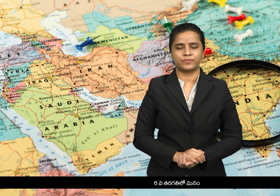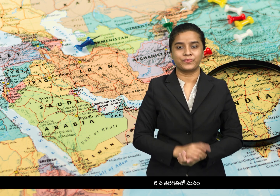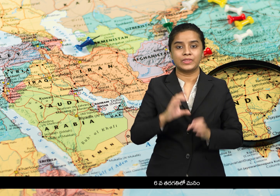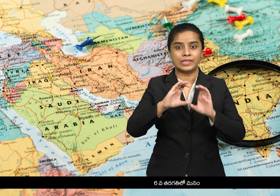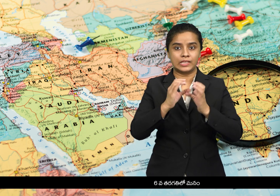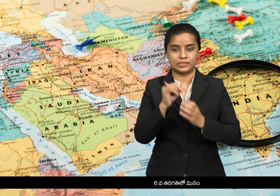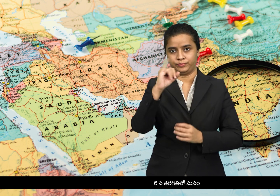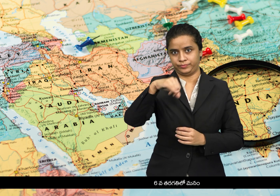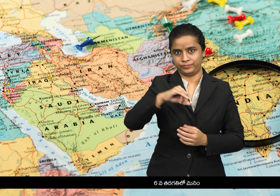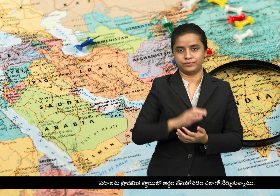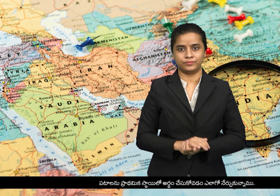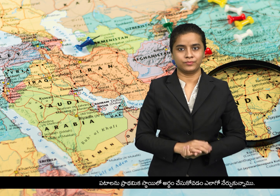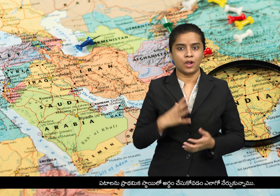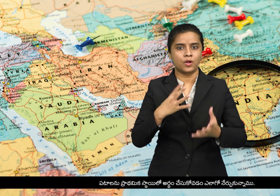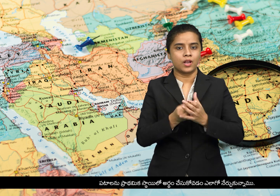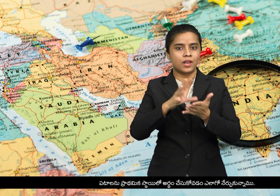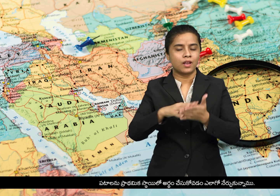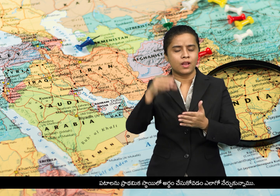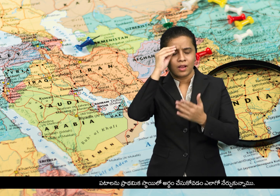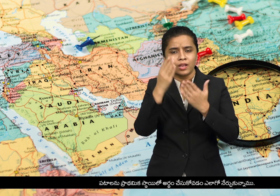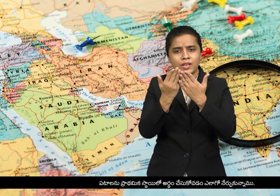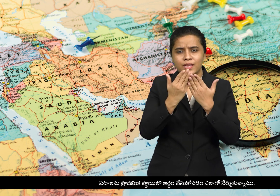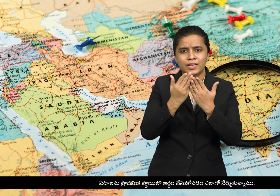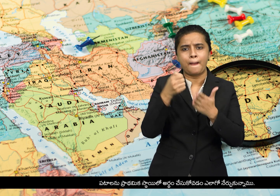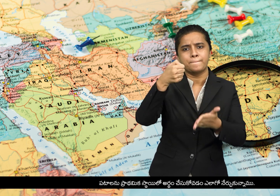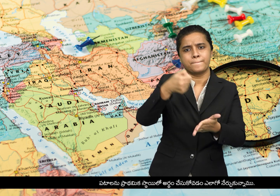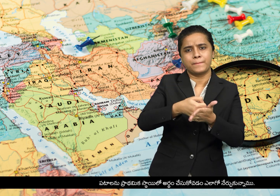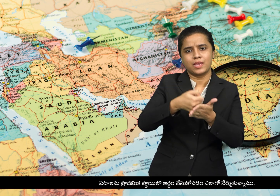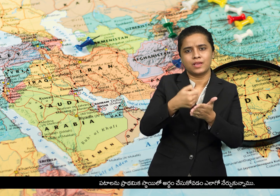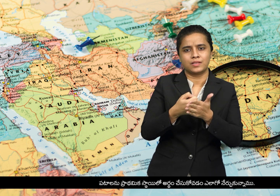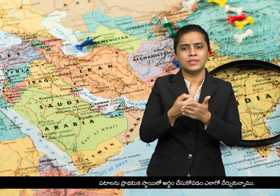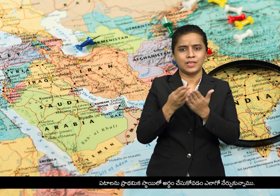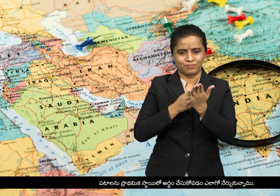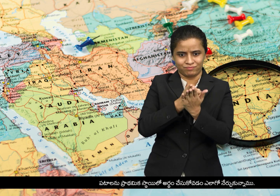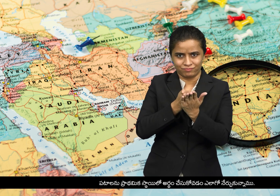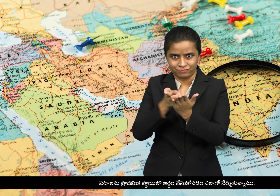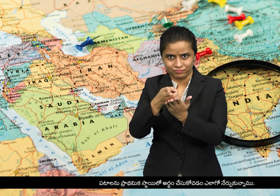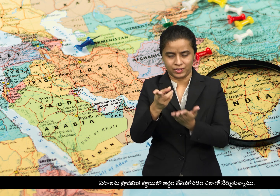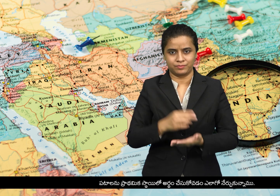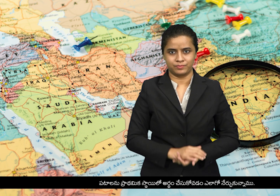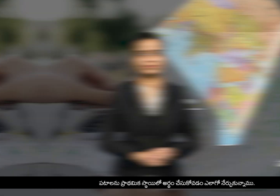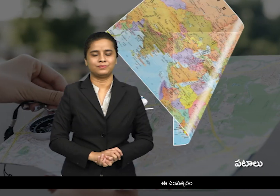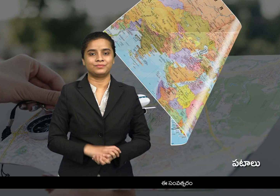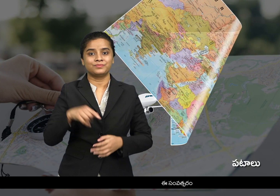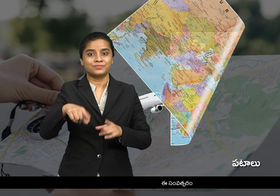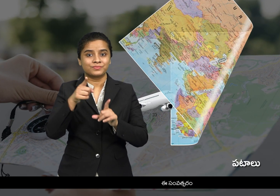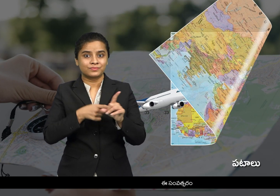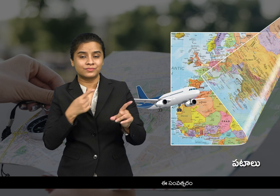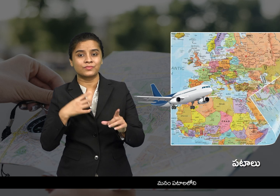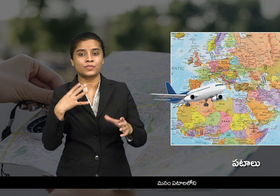6వ తరగతిలో మనం పటాలను ప్రాథమిక స్థాయిలో అర్థం చేసుకోవడం ఎలాగో నేర్చుకున్నాం. ఈ సంవత్సరం